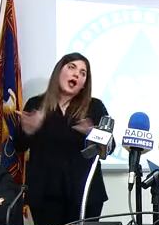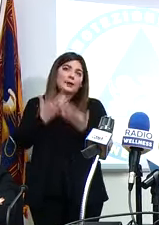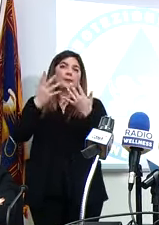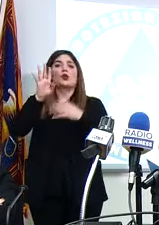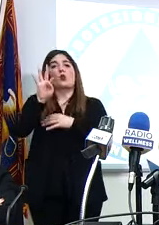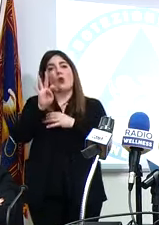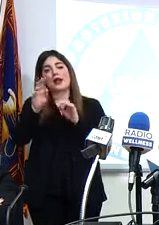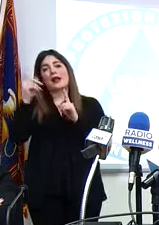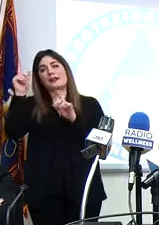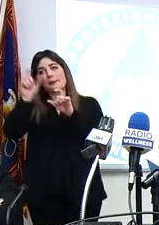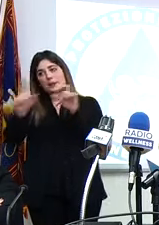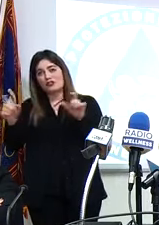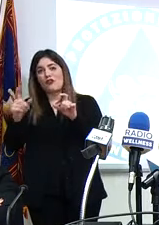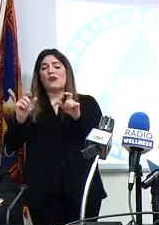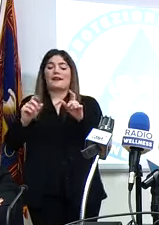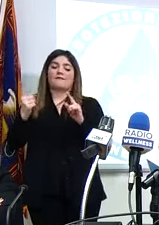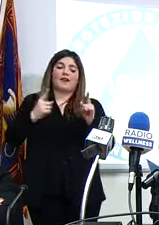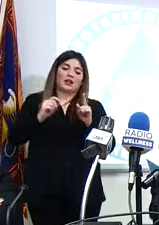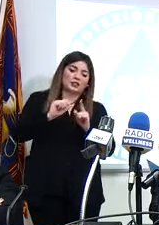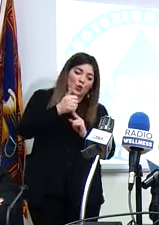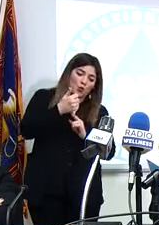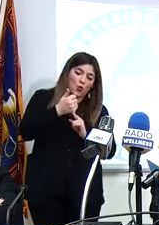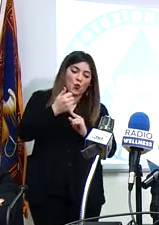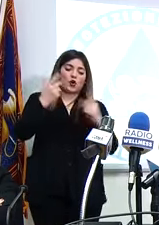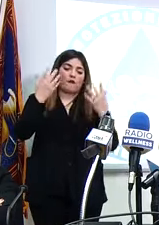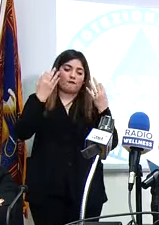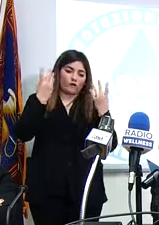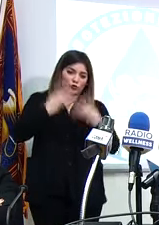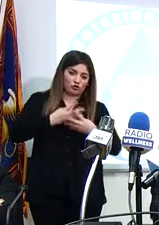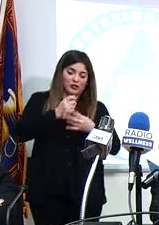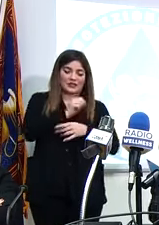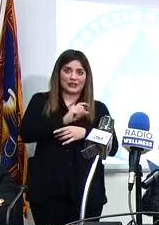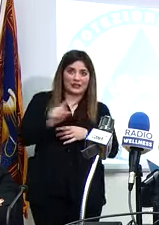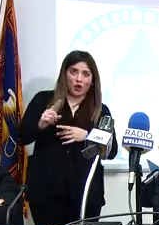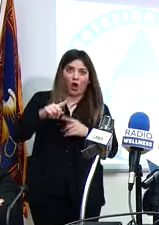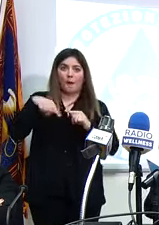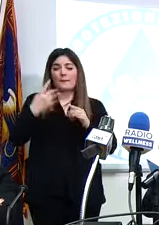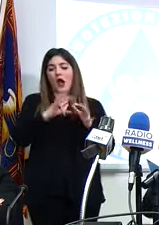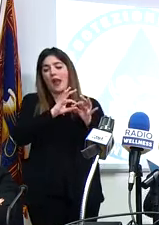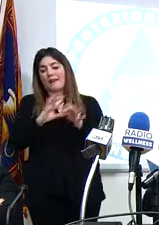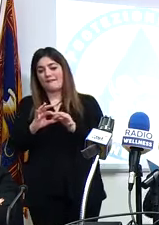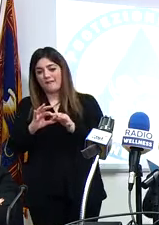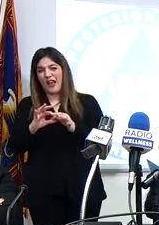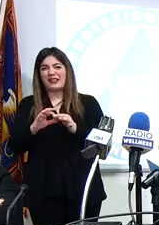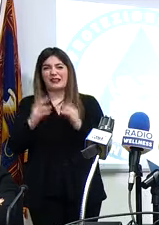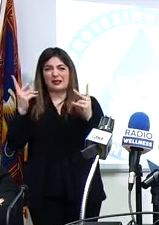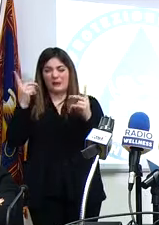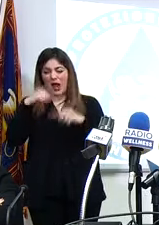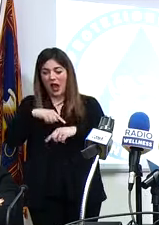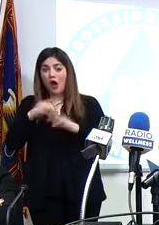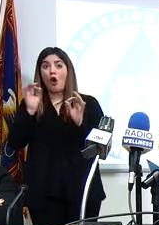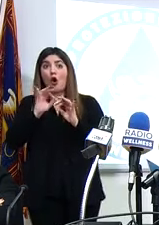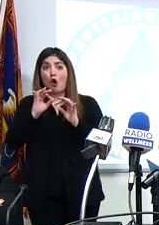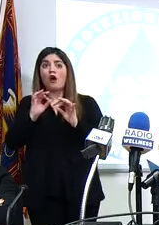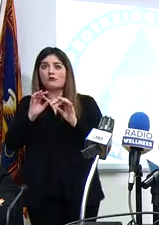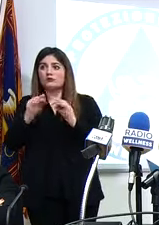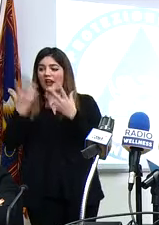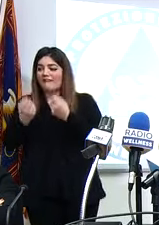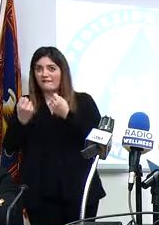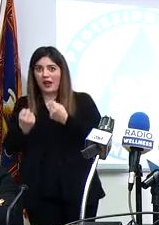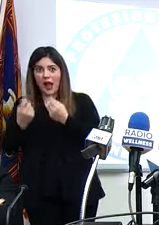la dose efficace che induceva gli anticorpi, poi se c'erano effetti tossici, poi l'efficacia vera e propria.